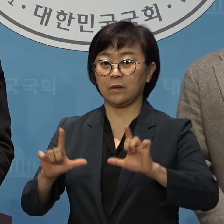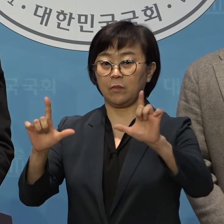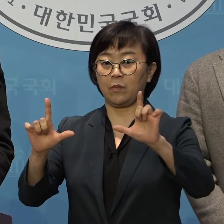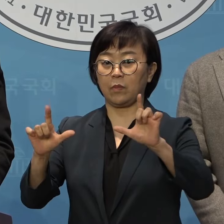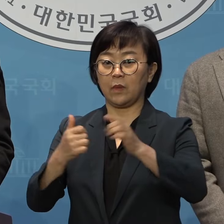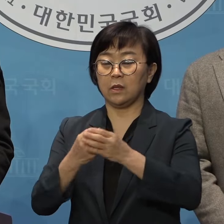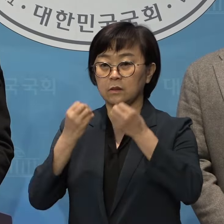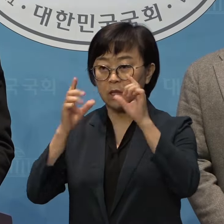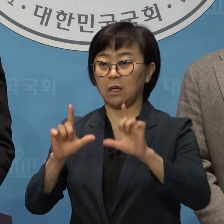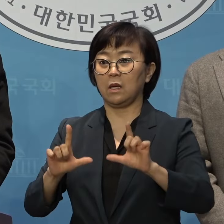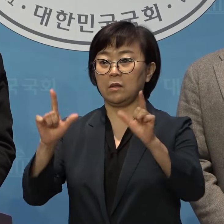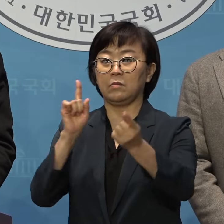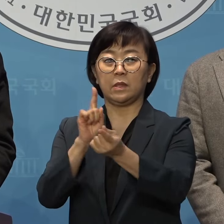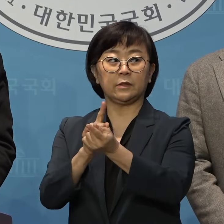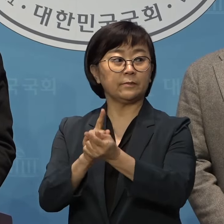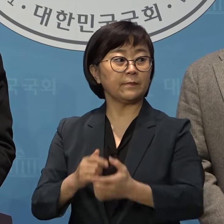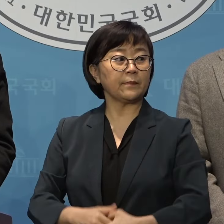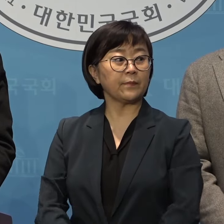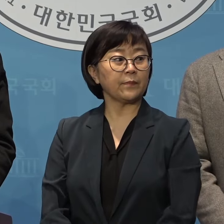2024년 새해를 맞았습니다.